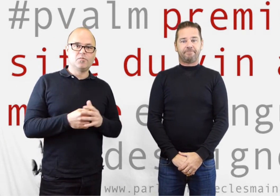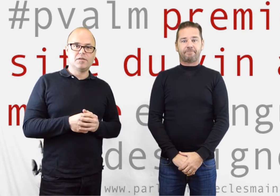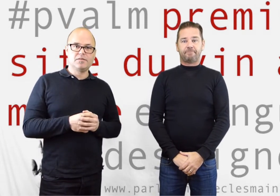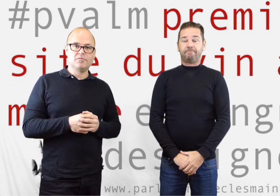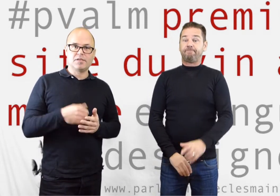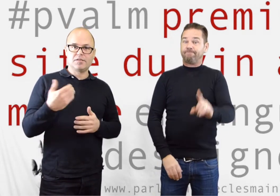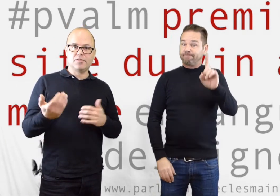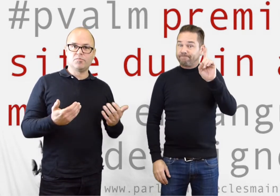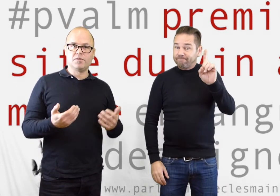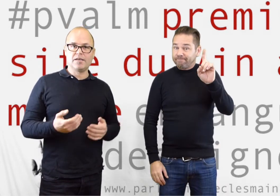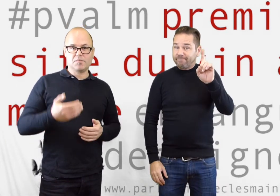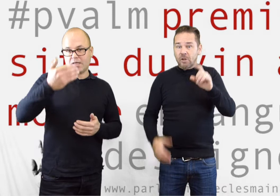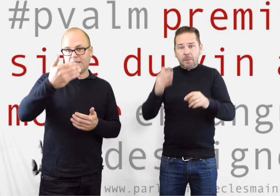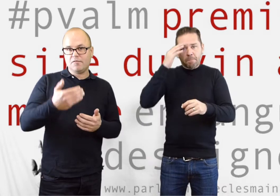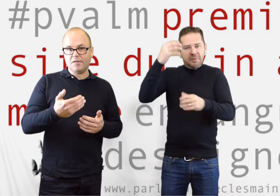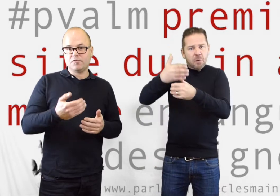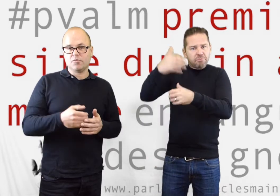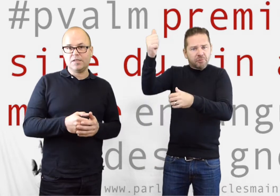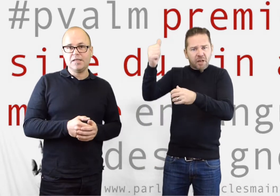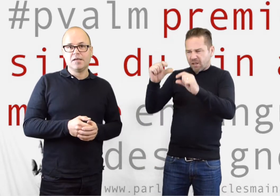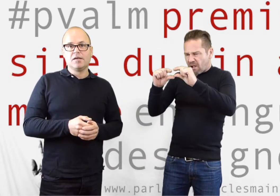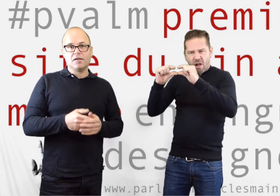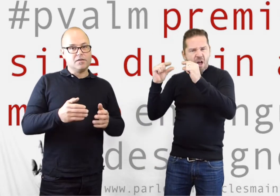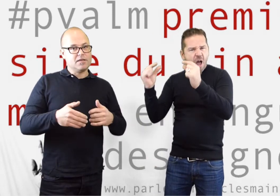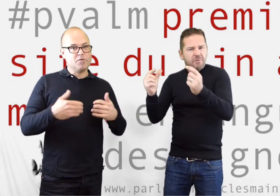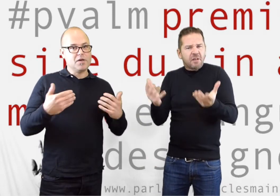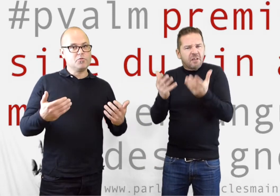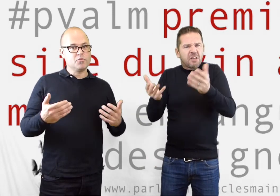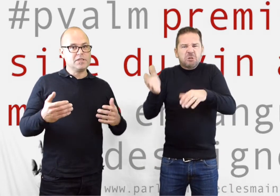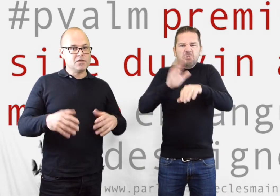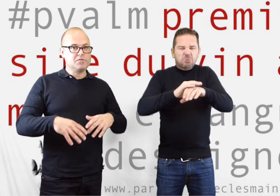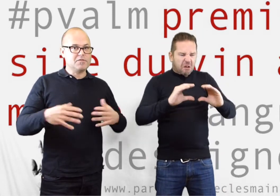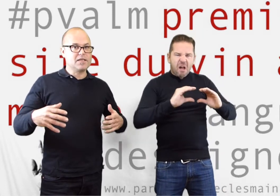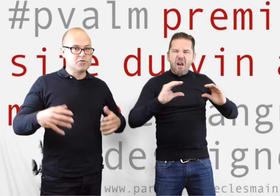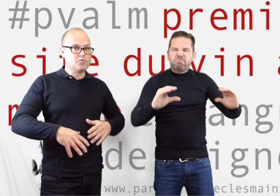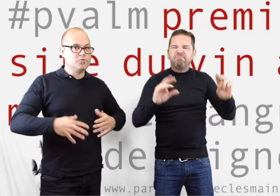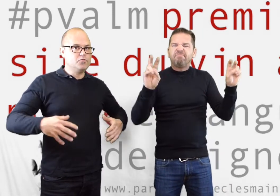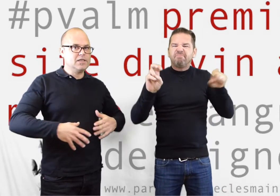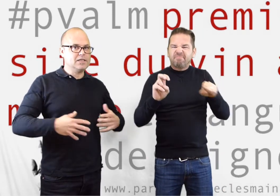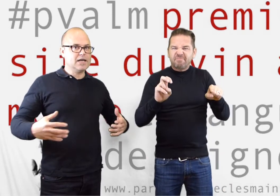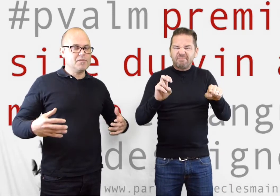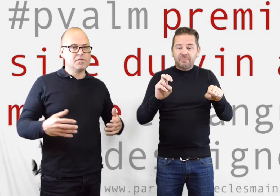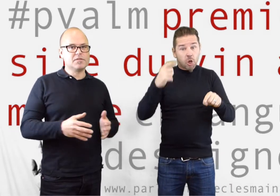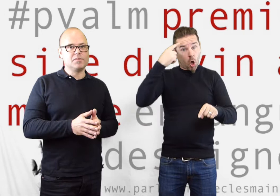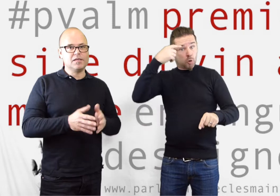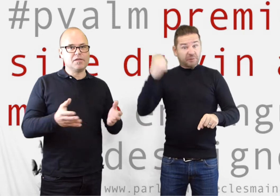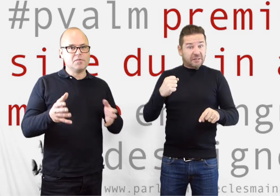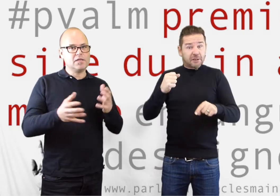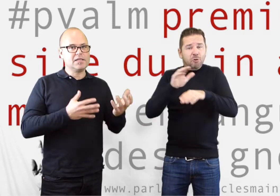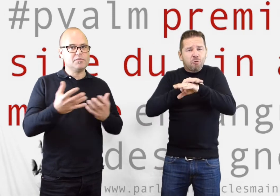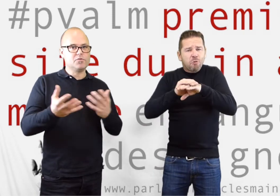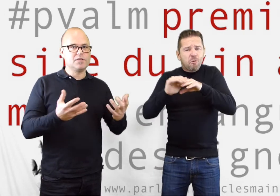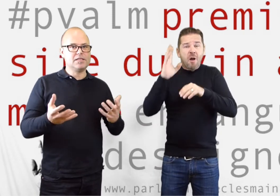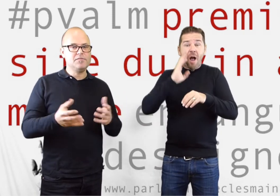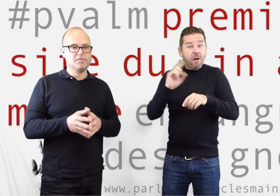Attention néanmoins, si vous achetez une bouteille marquée élevé sur lie, ça ne veut pas toujours dire que vous avez quelque chose de doux et de gras, parce que bien